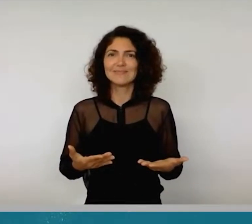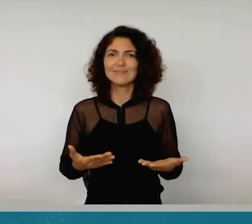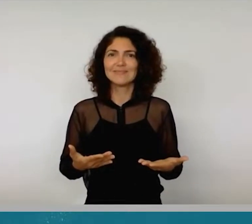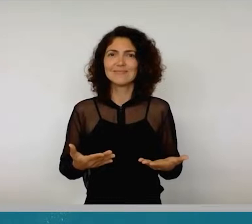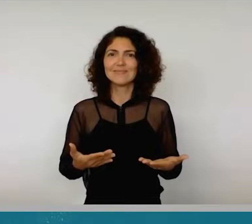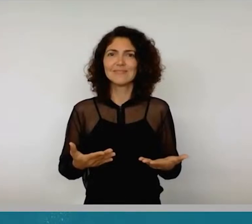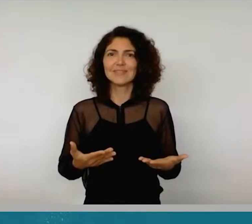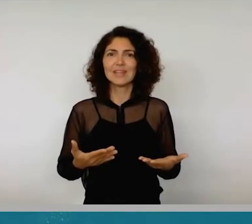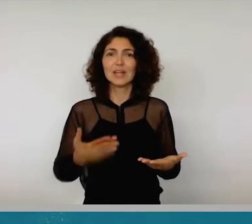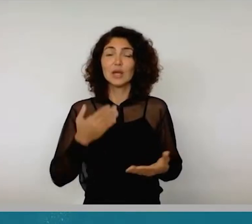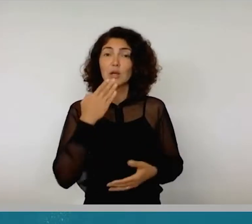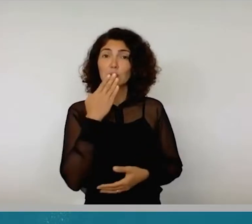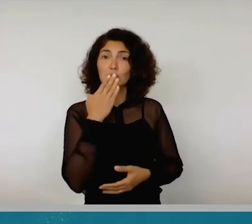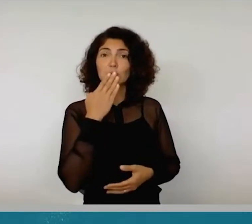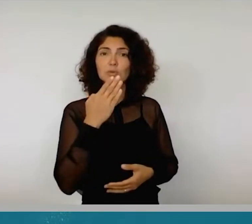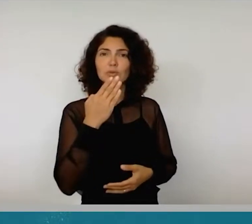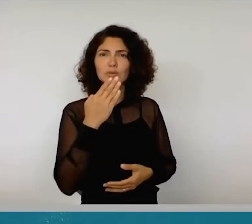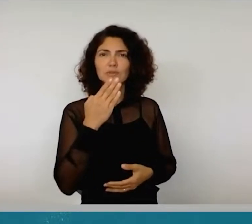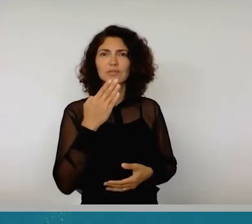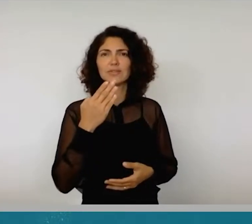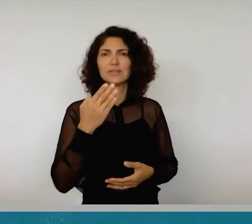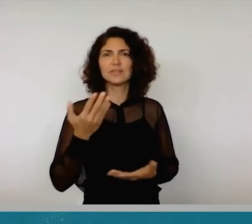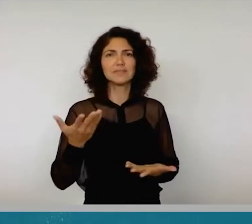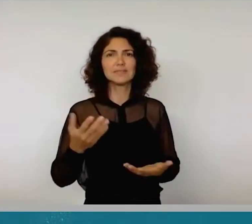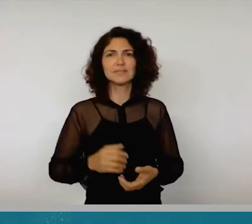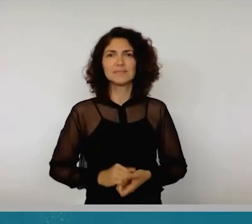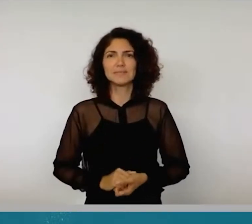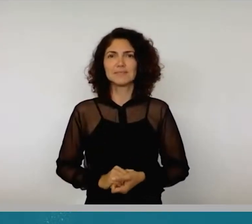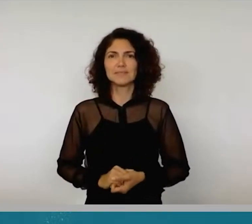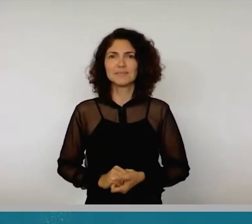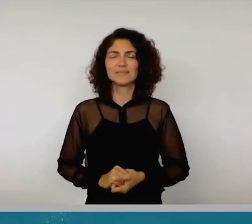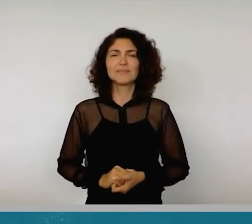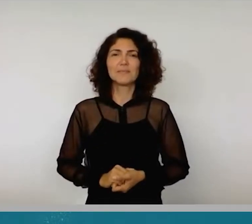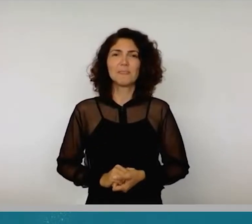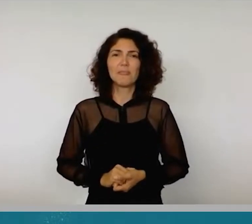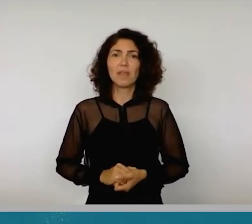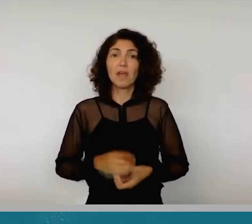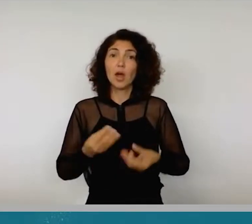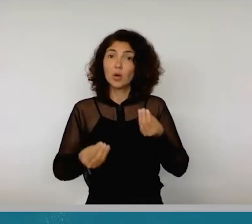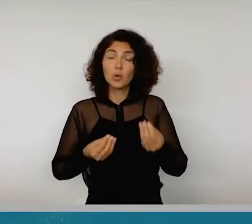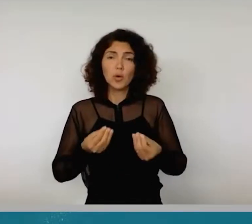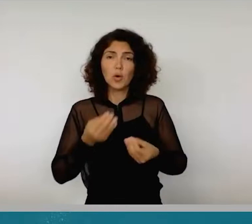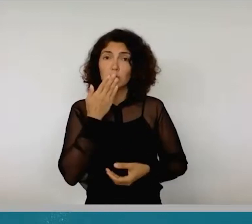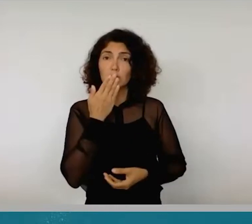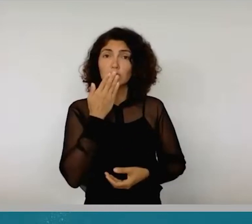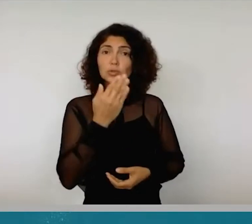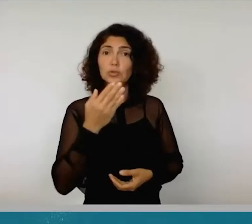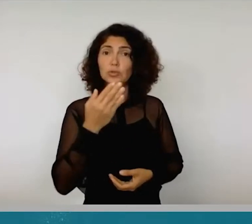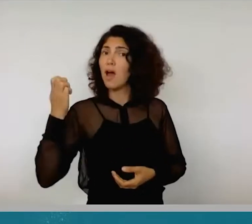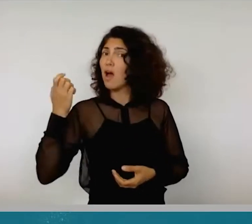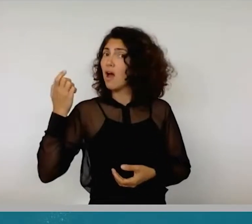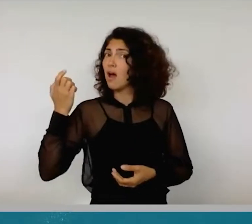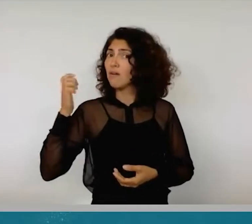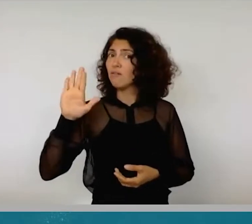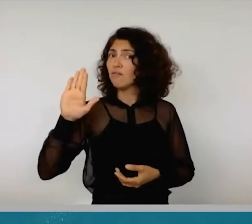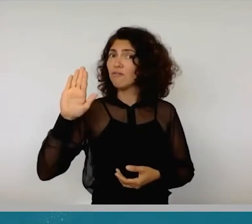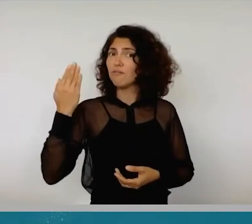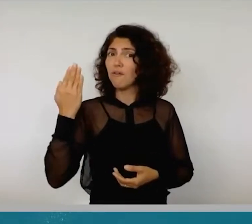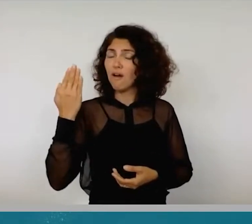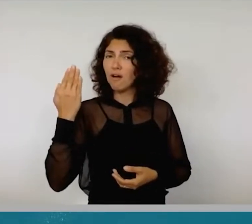não jurarás falso, né, ou versículo 33, também ouvistes que foi dito aos